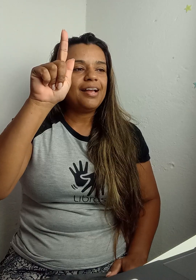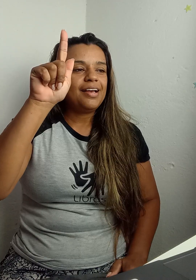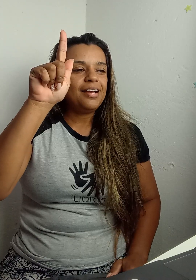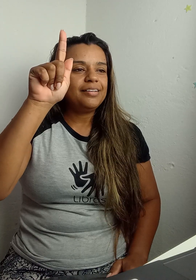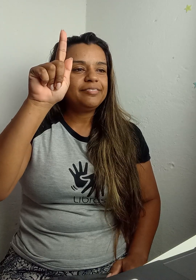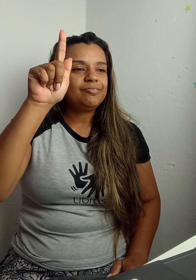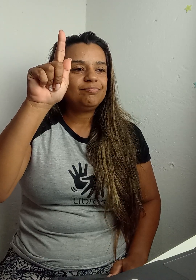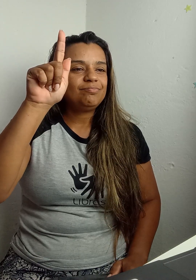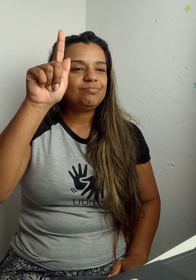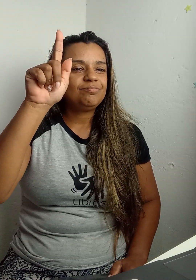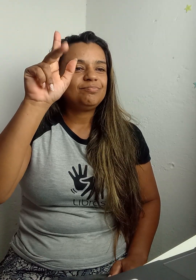H.